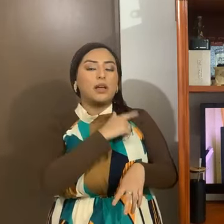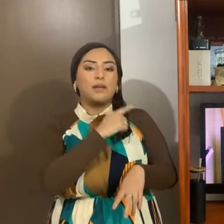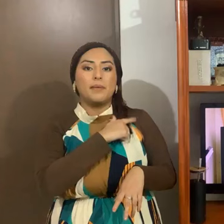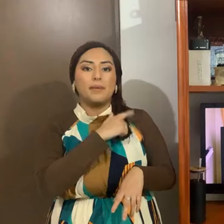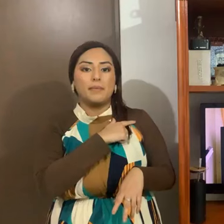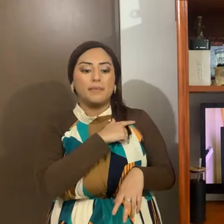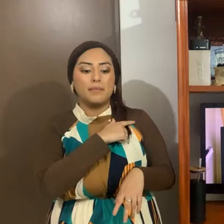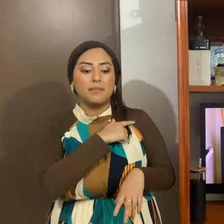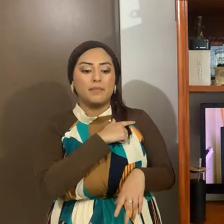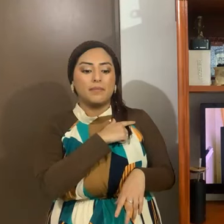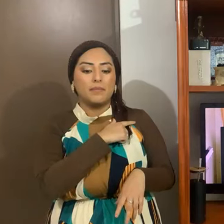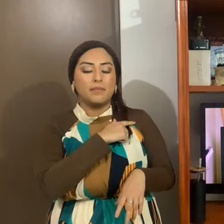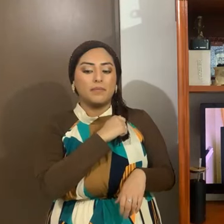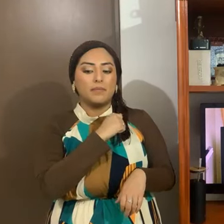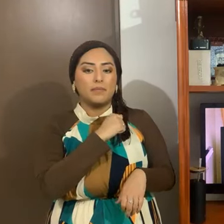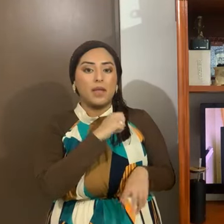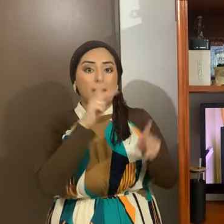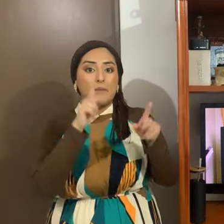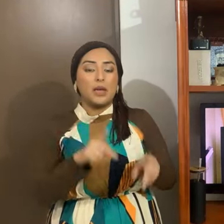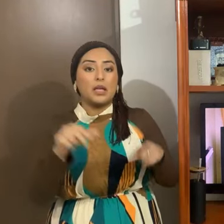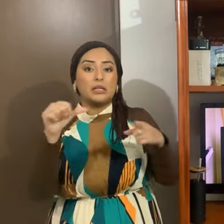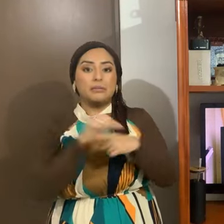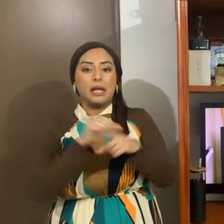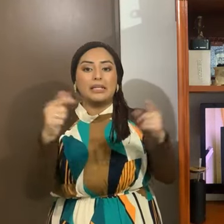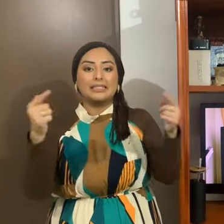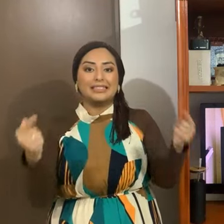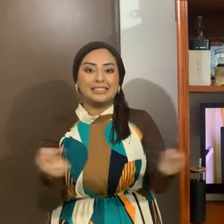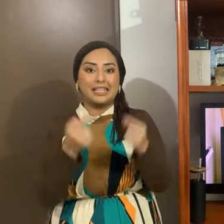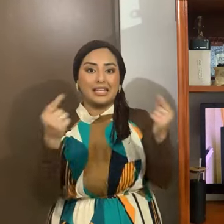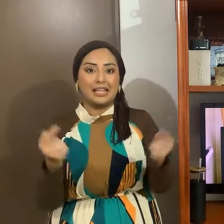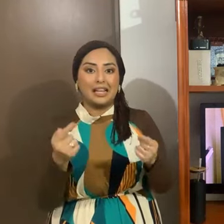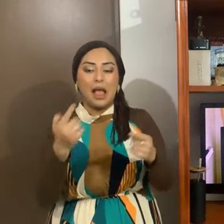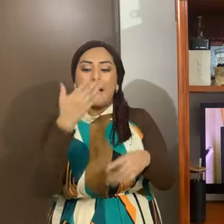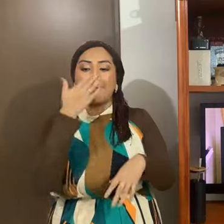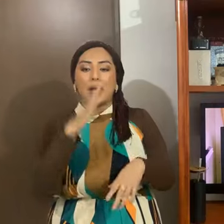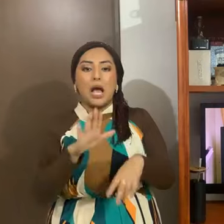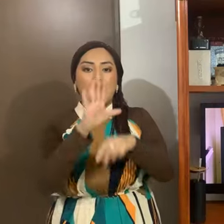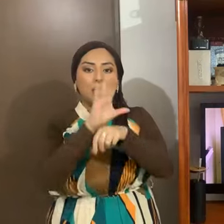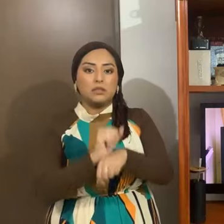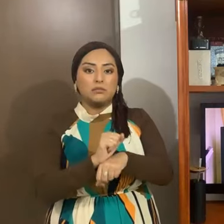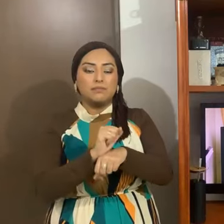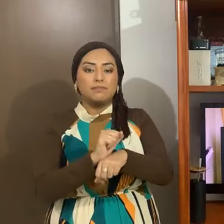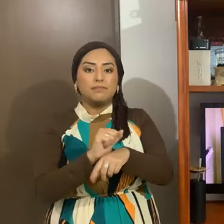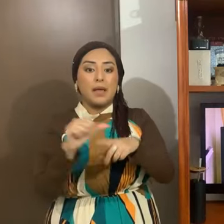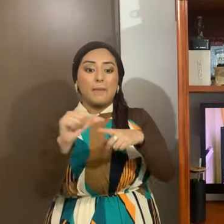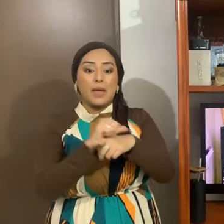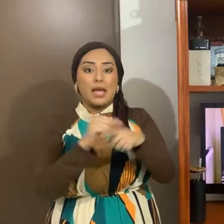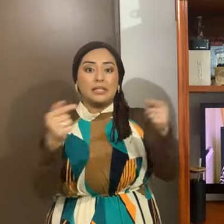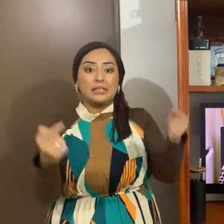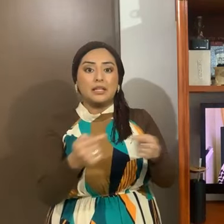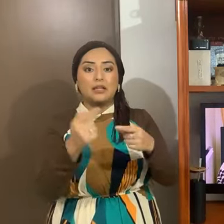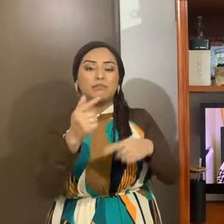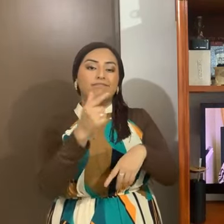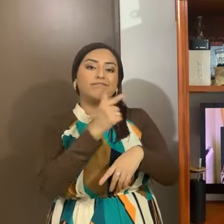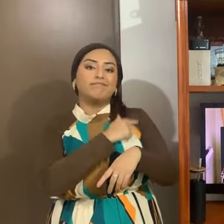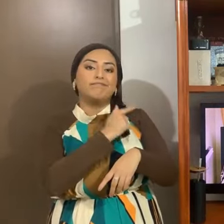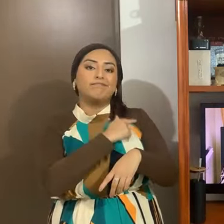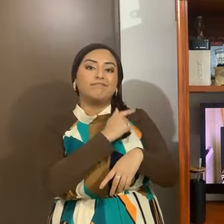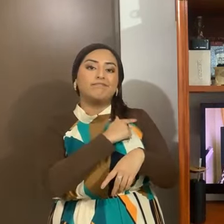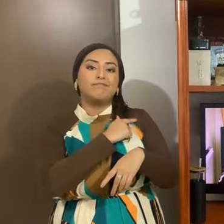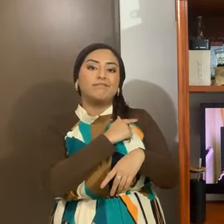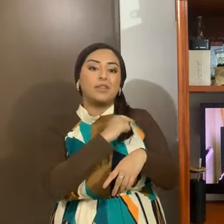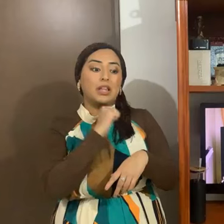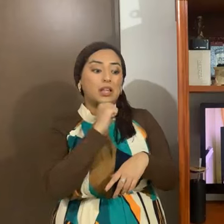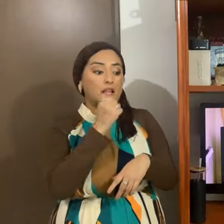perdón, porque está practicando un pecado, tiene un mal hábito, practicar el pecado de la ociosidad. En